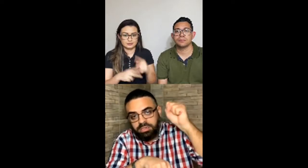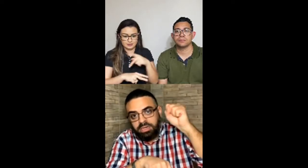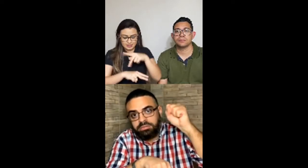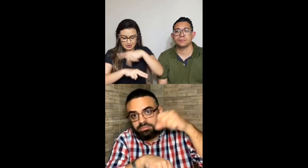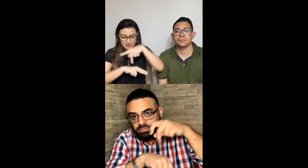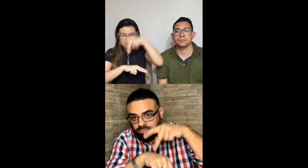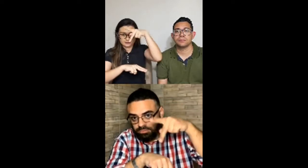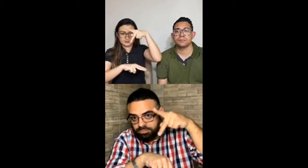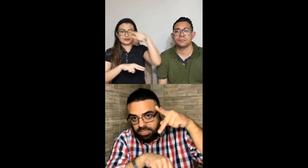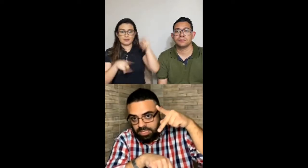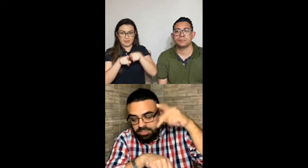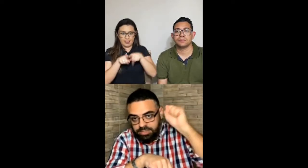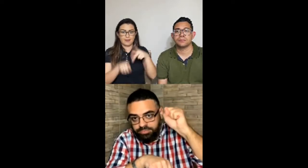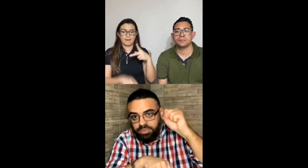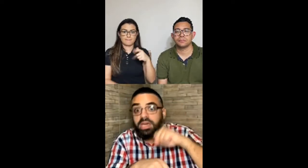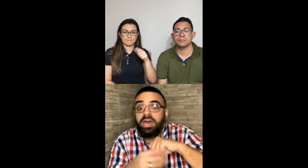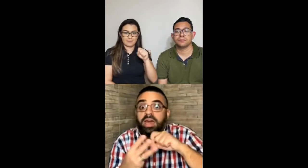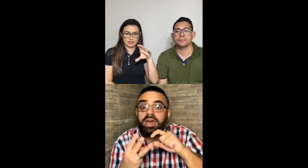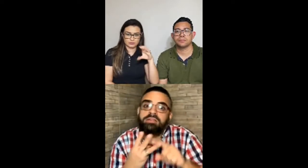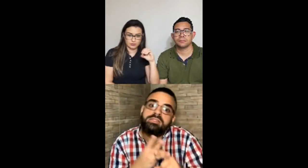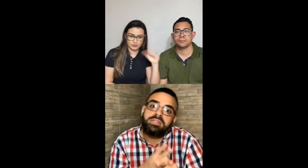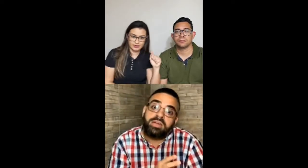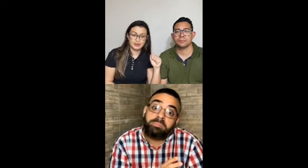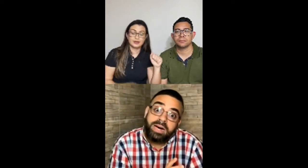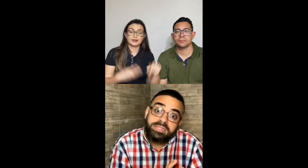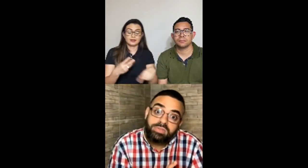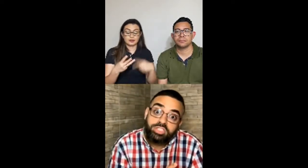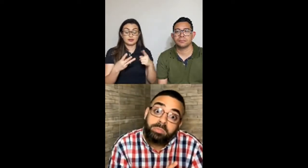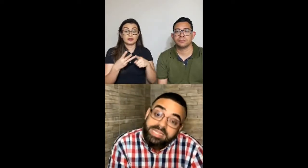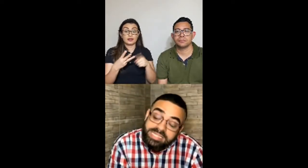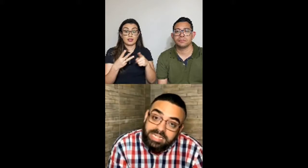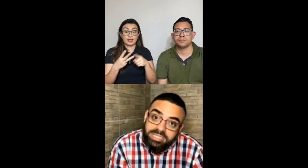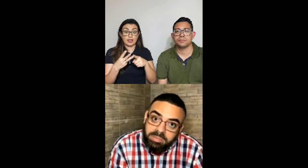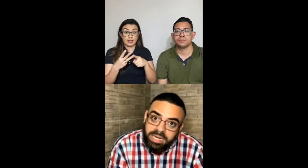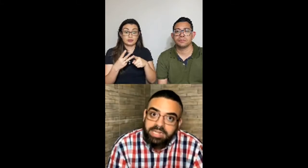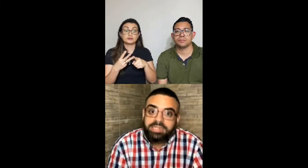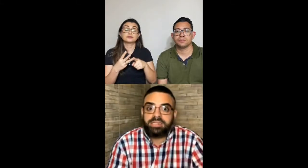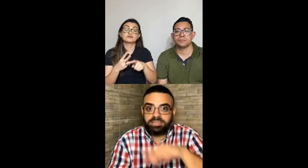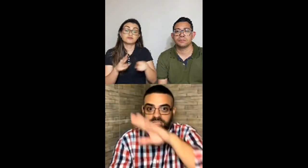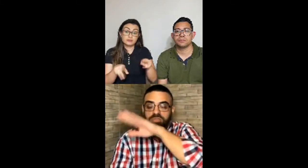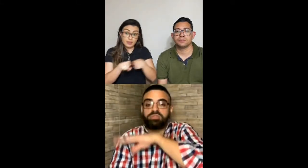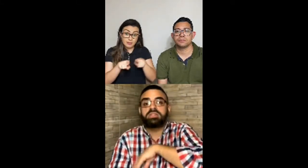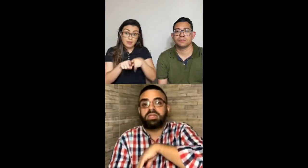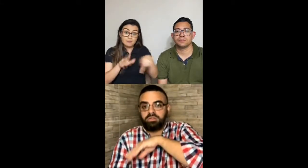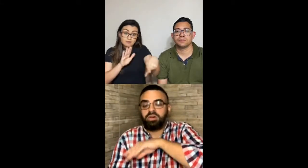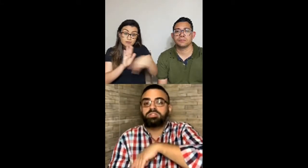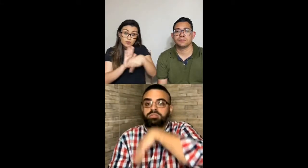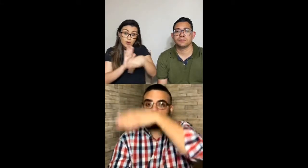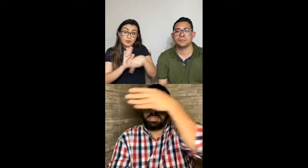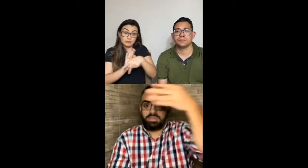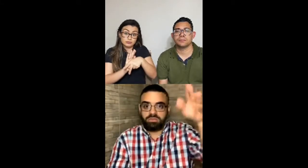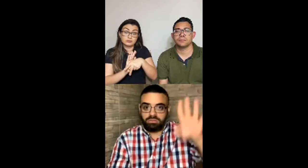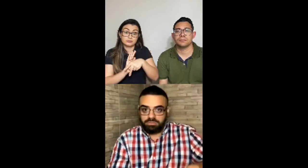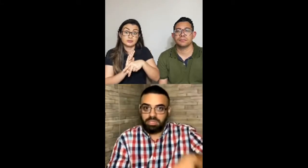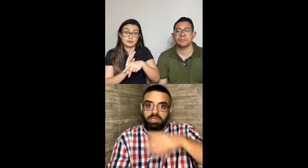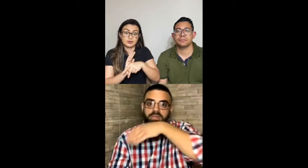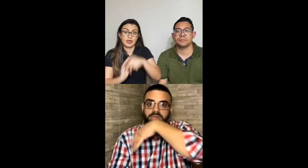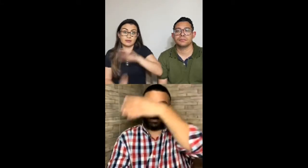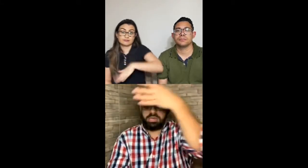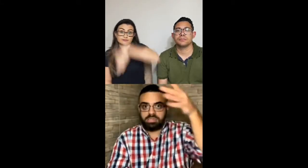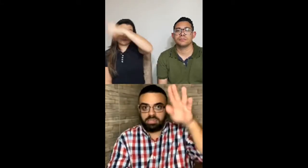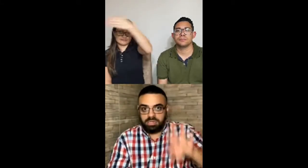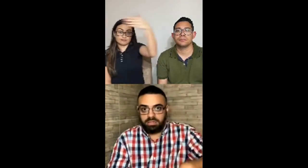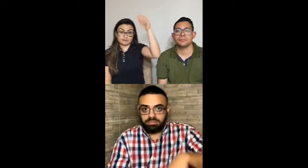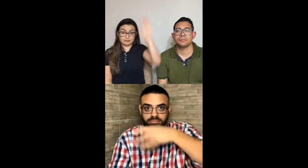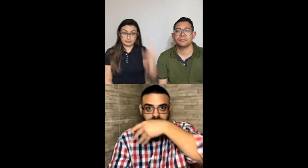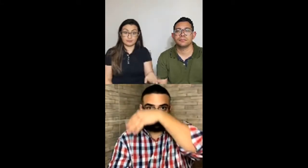subindo da pedra, que está lá com a pastor Adoniran, faz bastante, né, e tal. Esse. Eu ensinei a Páscoa de